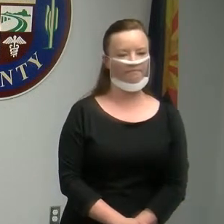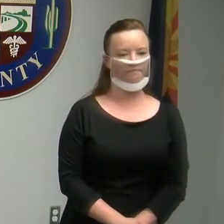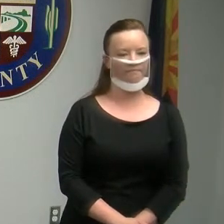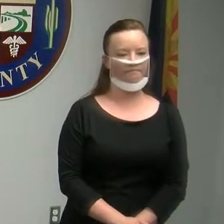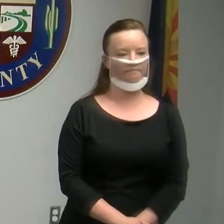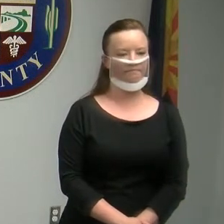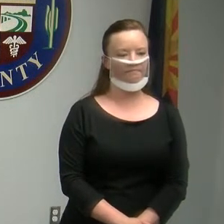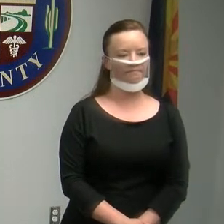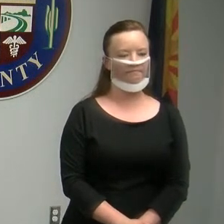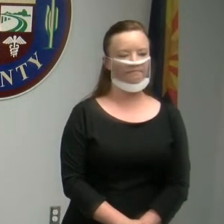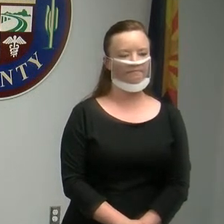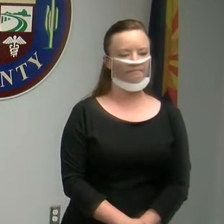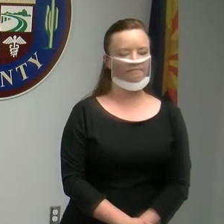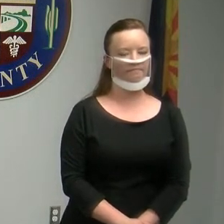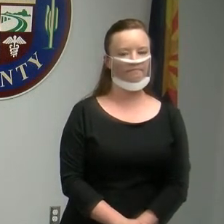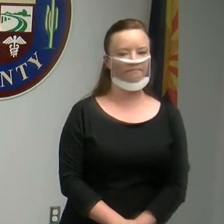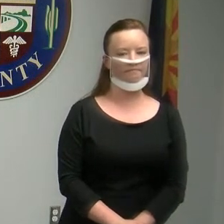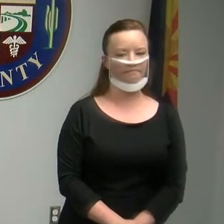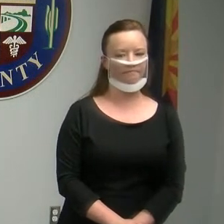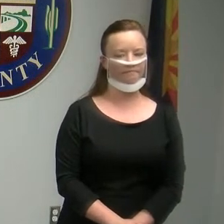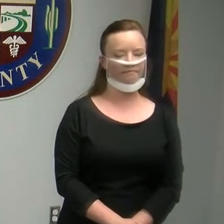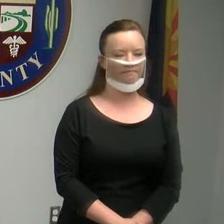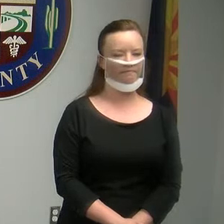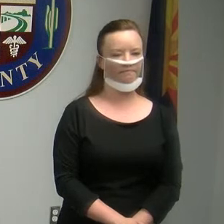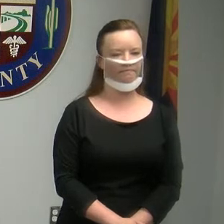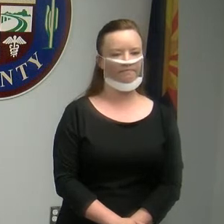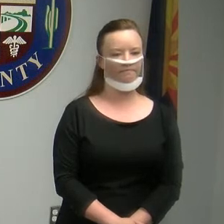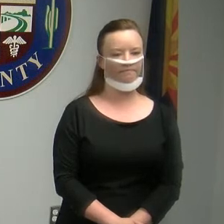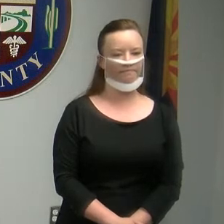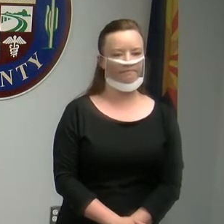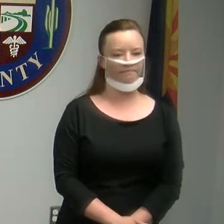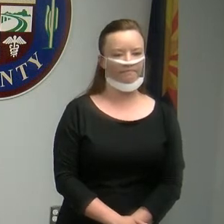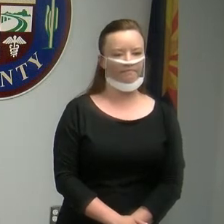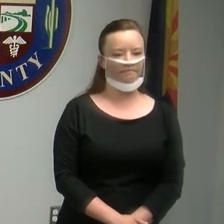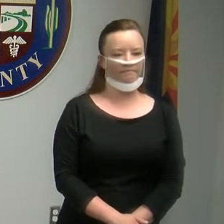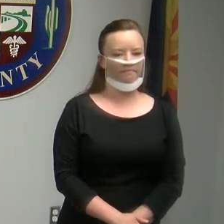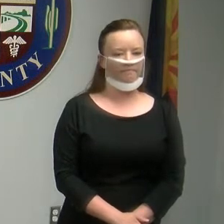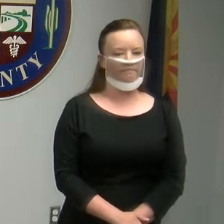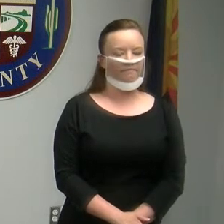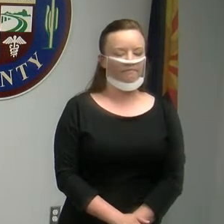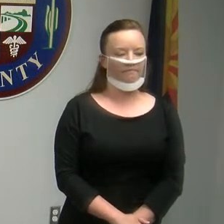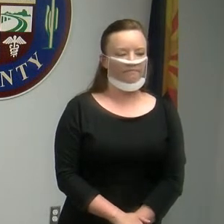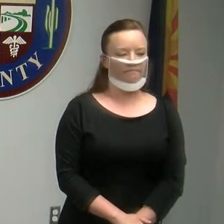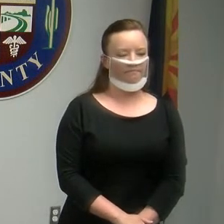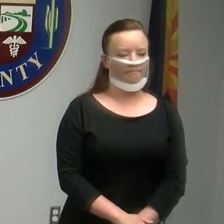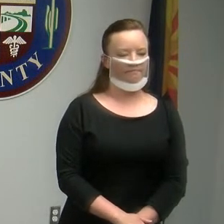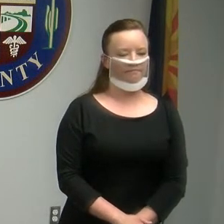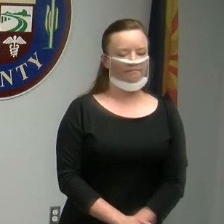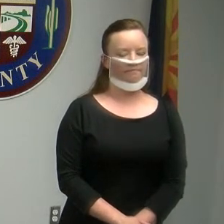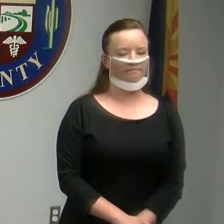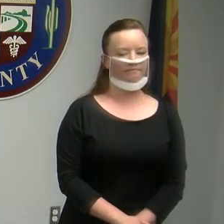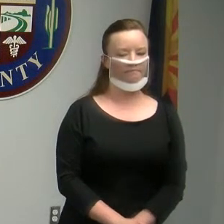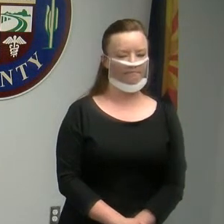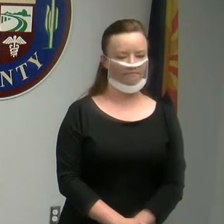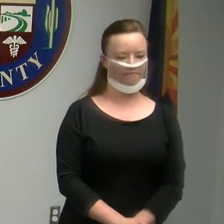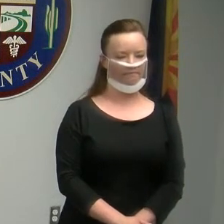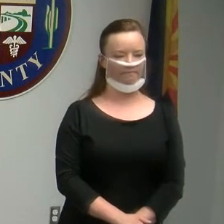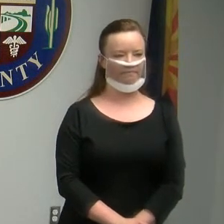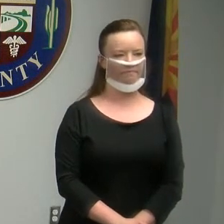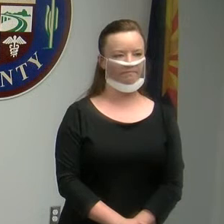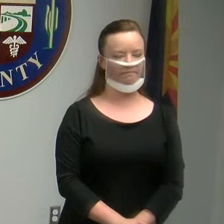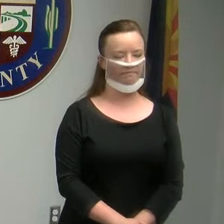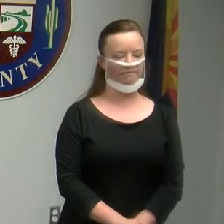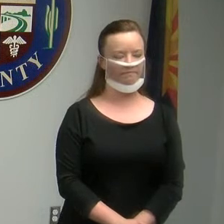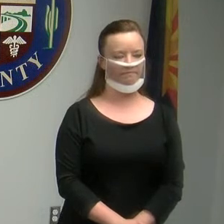en epidemiología. Los usamos a través de gráficas que ustedes pueden ver en nuestra página de internet y mostramos ya sean las